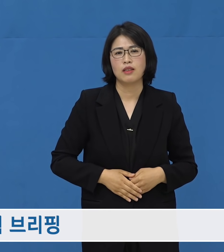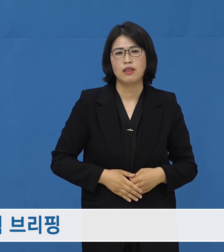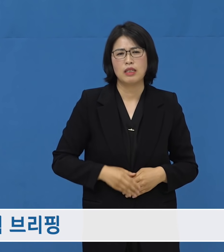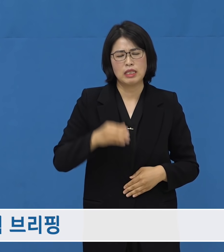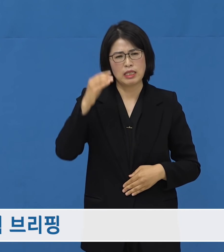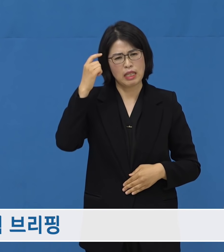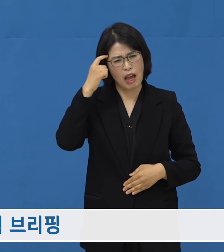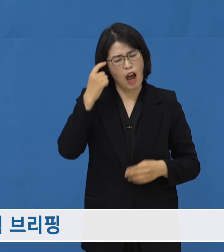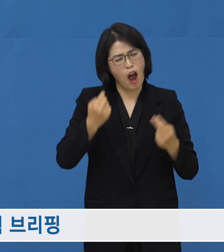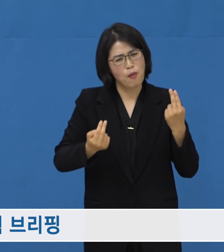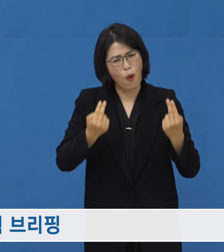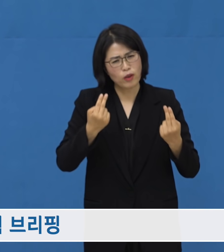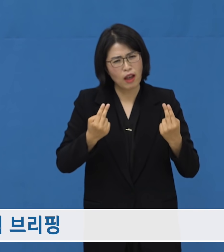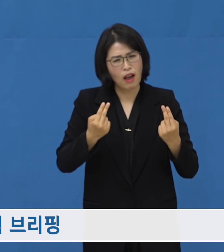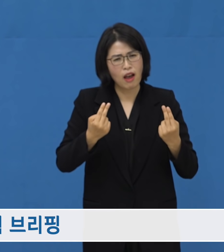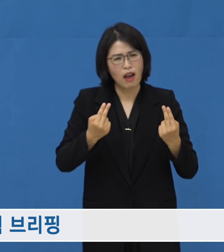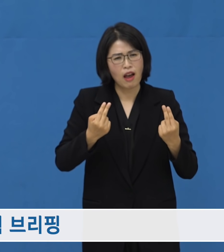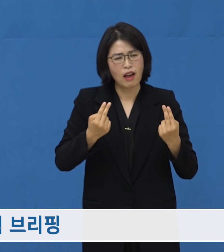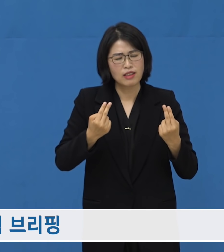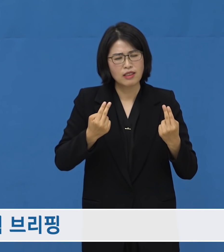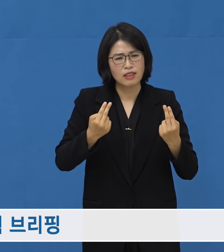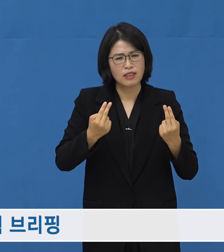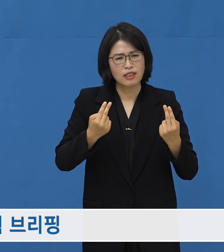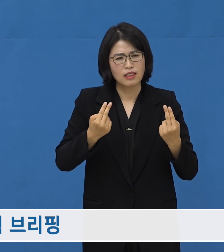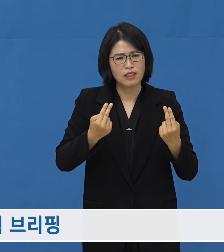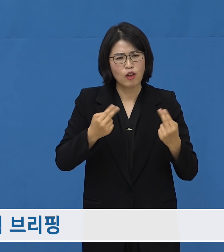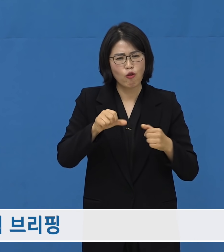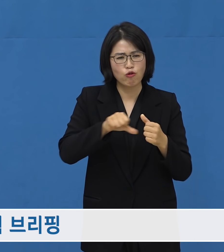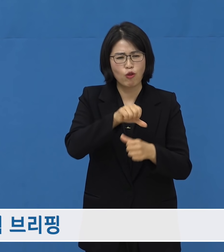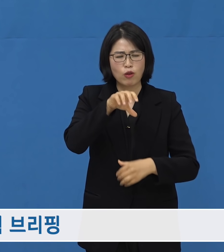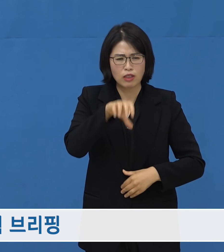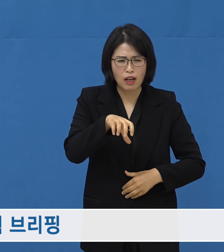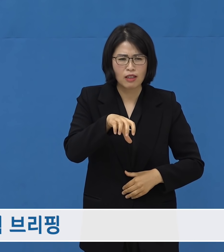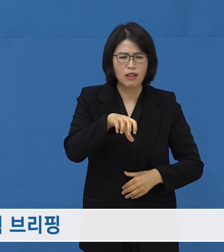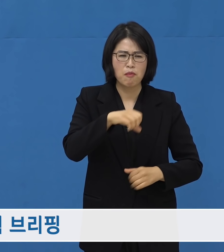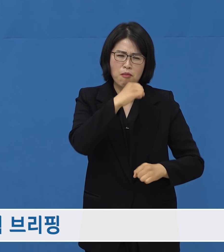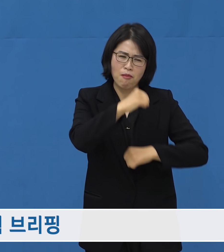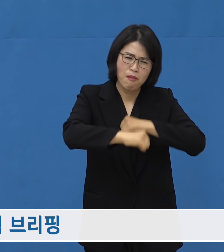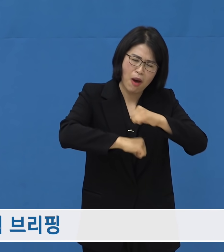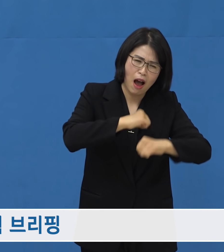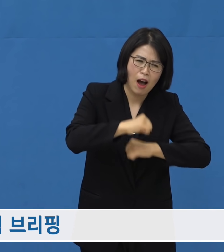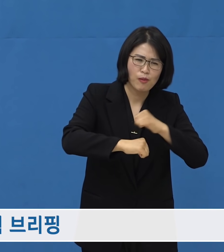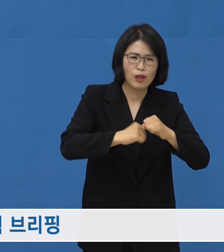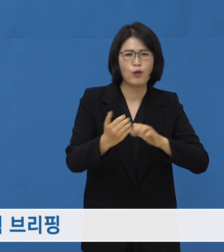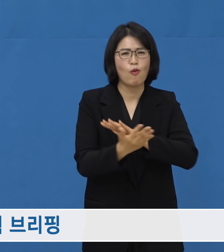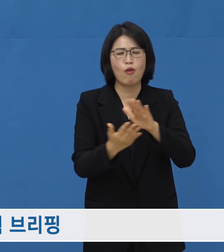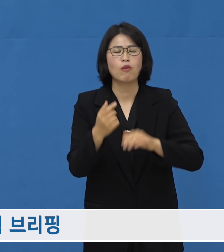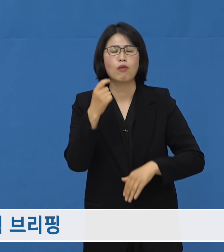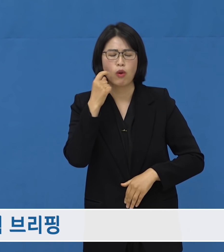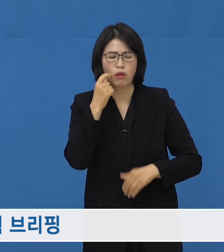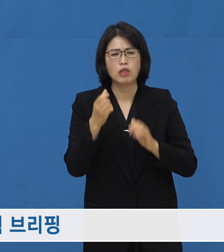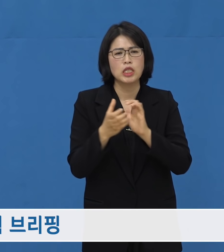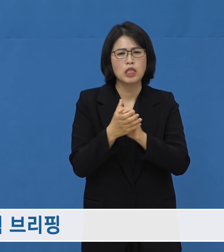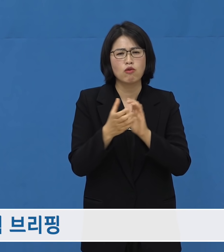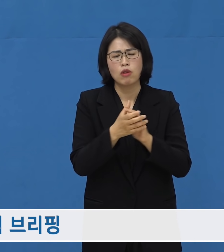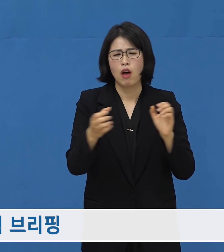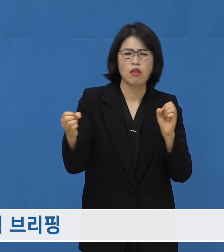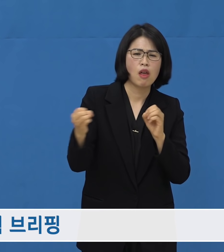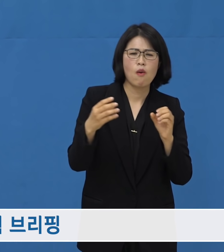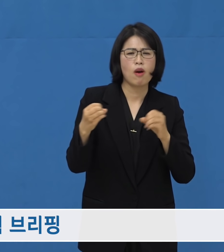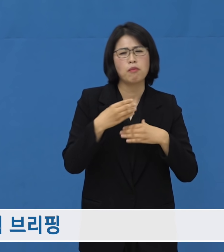기대했던 만큼 마음껏 운동장에서 뛰놀 수도, 친구들과 이야기들 편하게 나눌